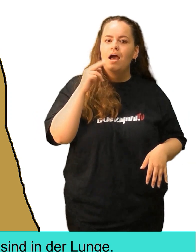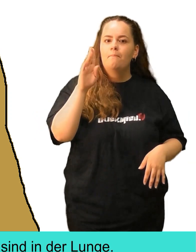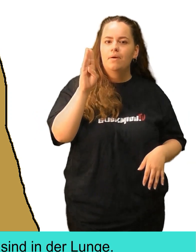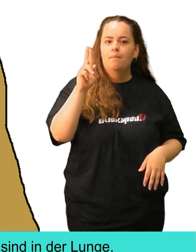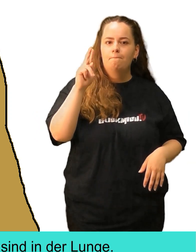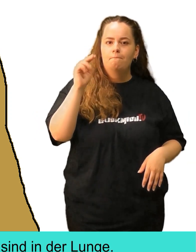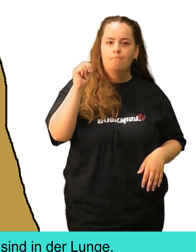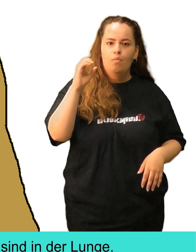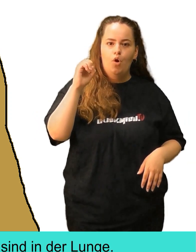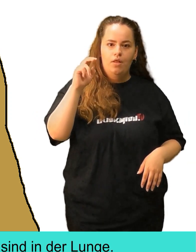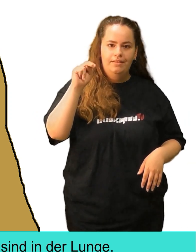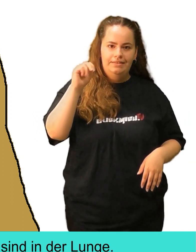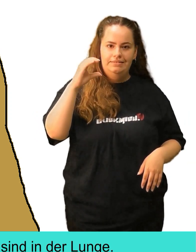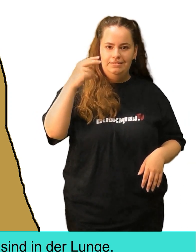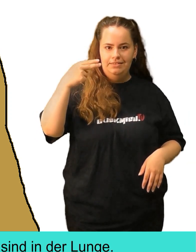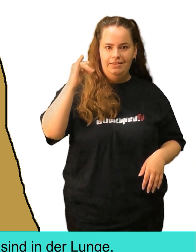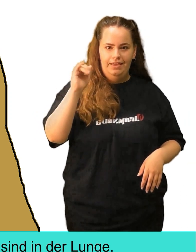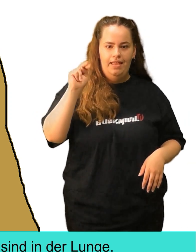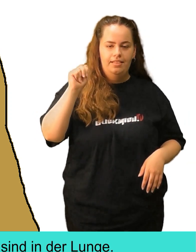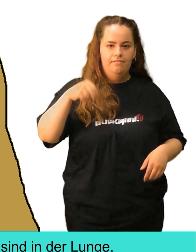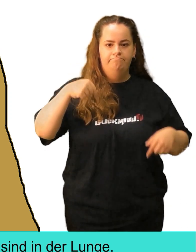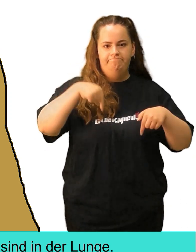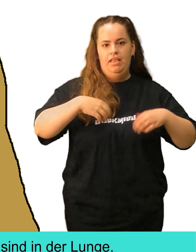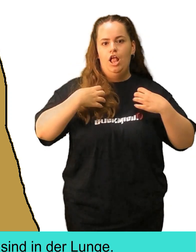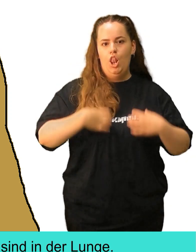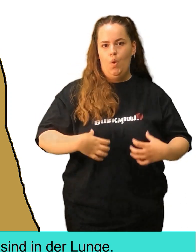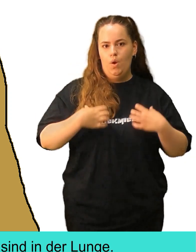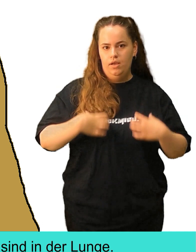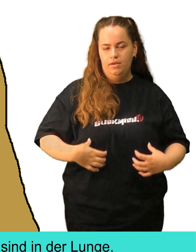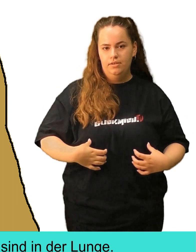Die nennt man Bronchien und die sind in der Lunge.